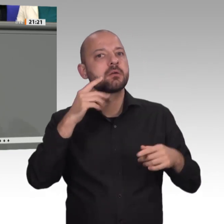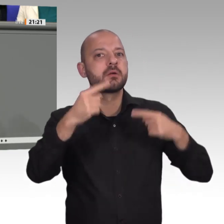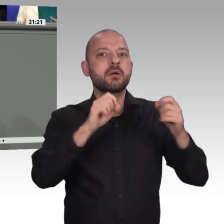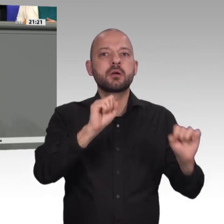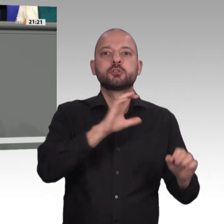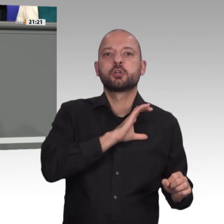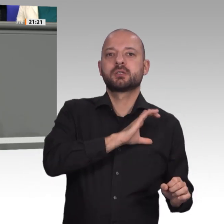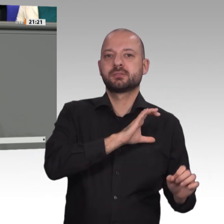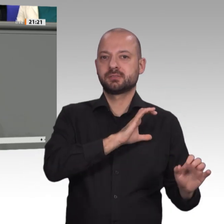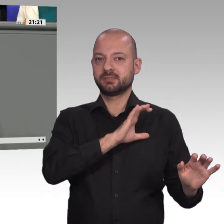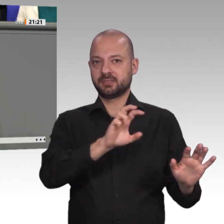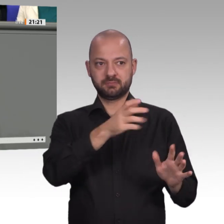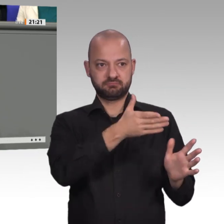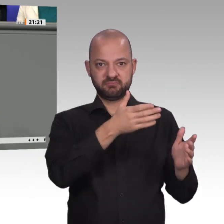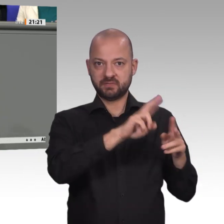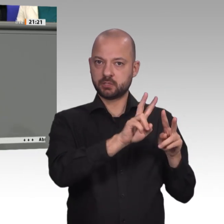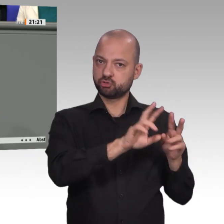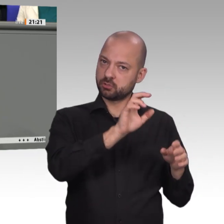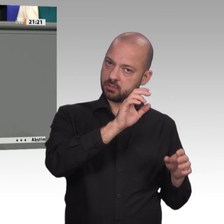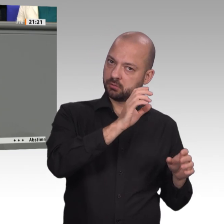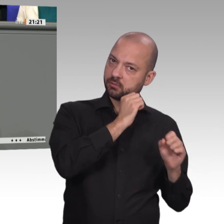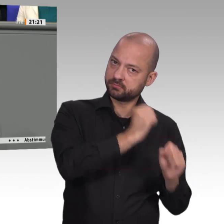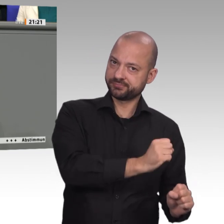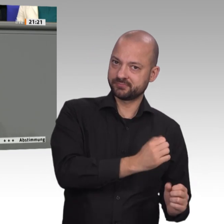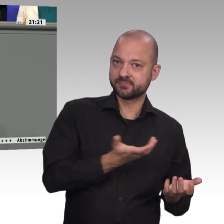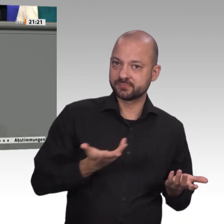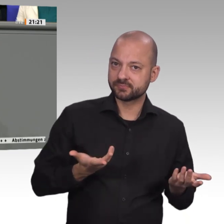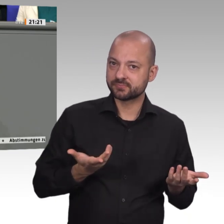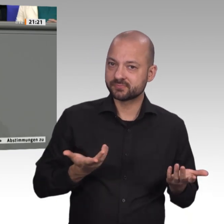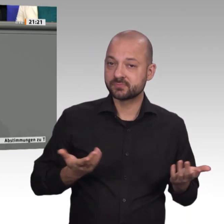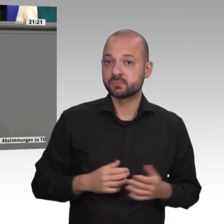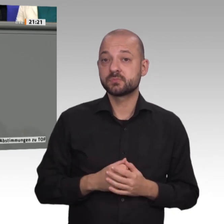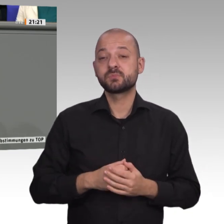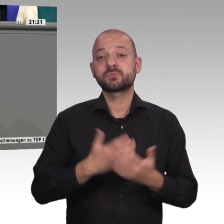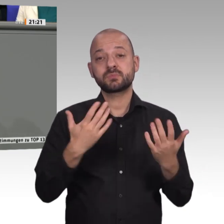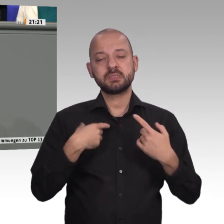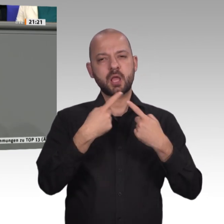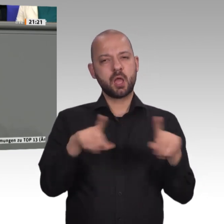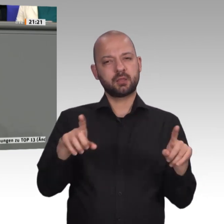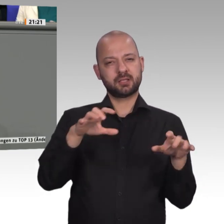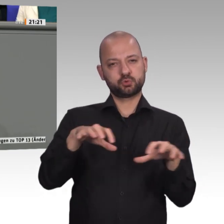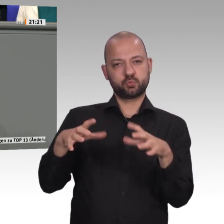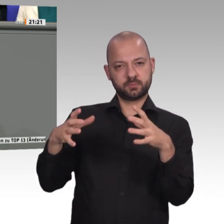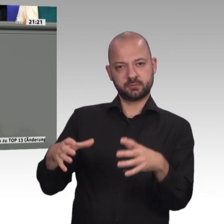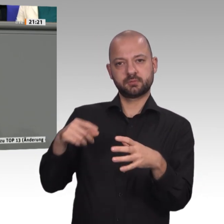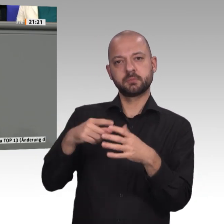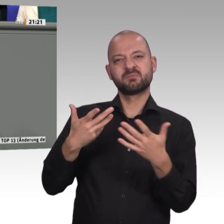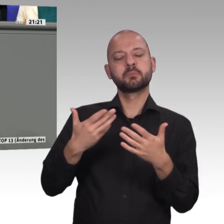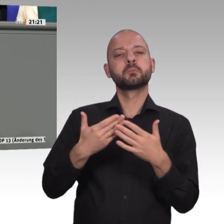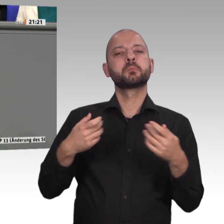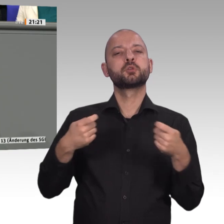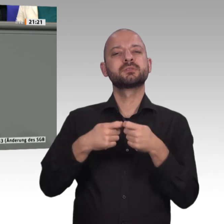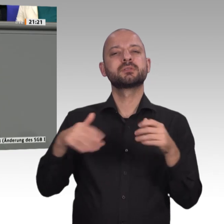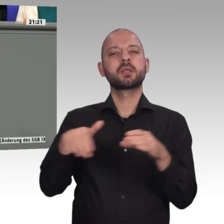Leistungsanbieter. Auch dieses Instrument war dazu gedacht, Alternativen zur Werkstatt zu ermöglichen. Und man hat explizit gesagt,